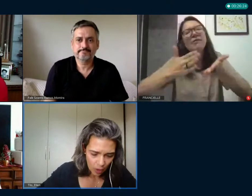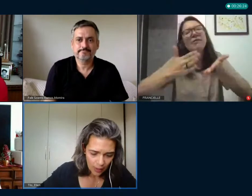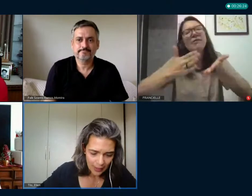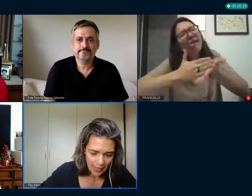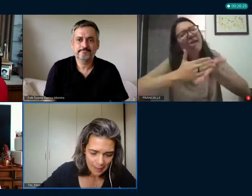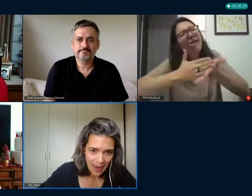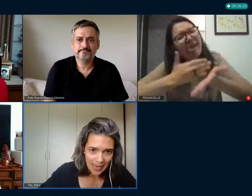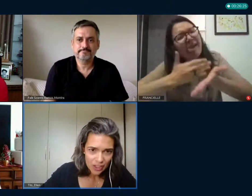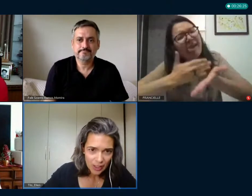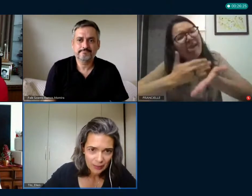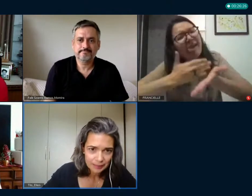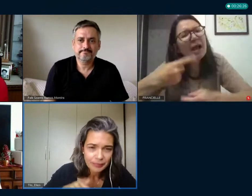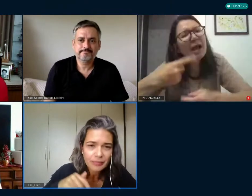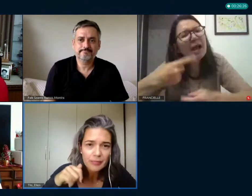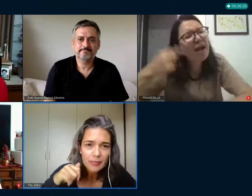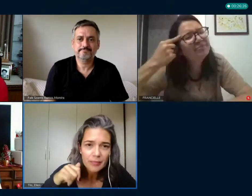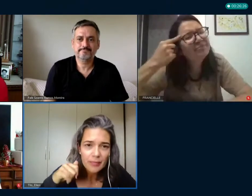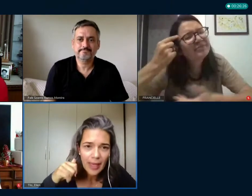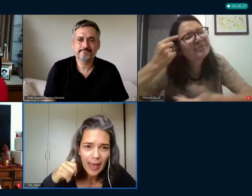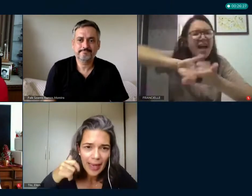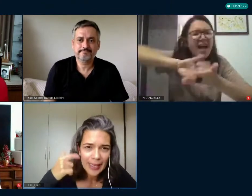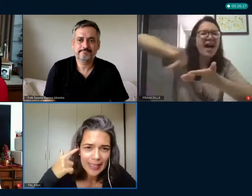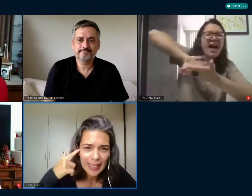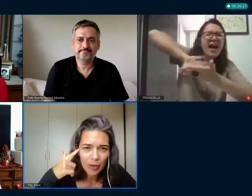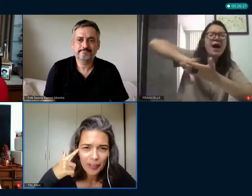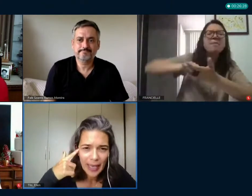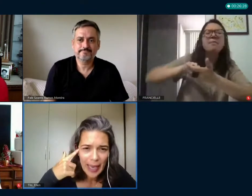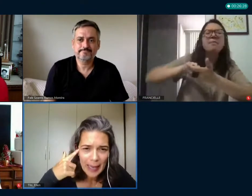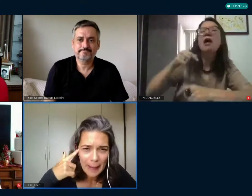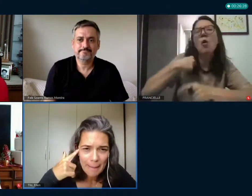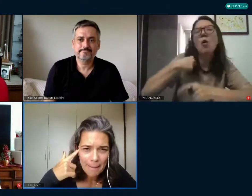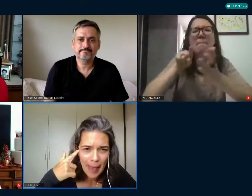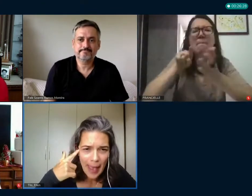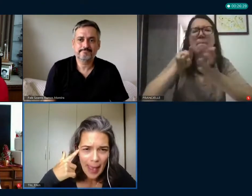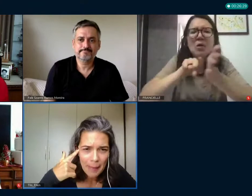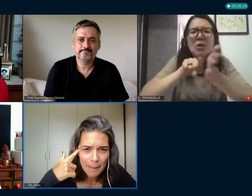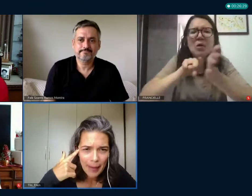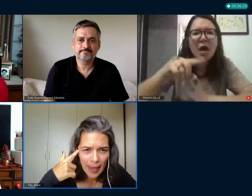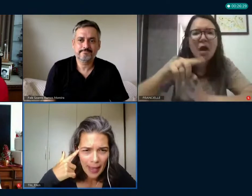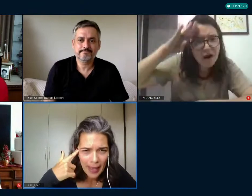Quando você coloca na imagem ali, eu fiquei